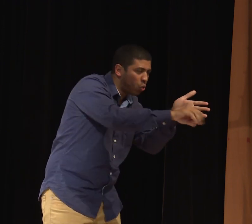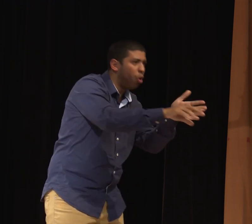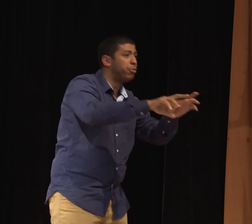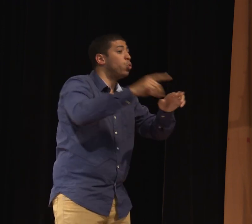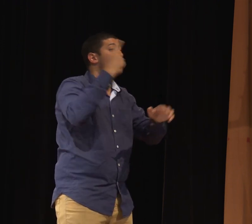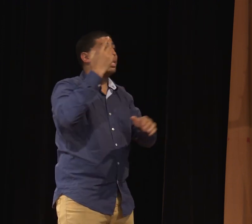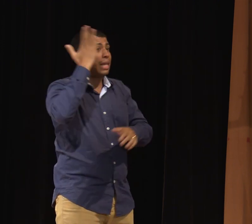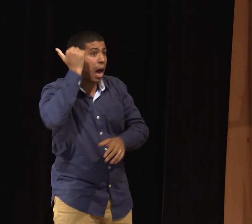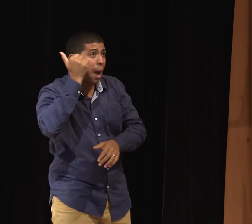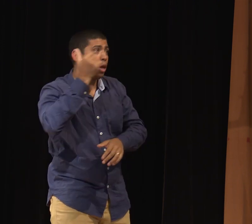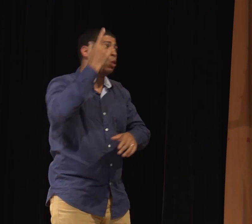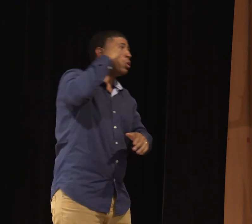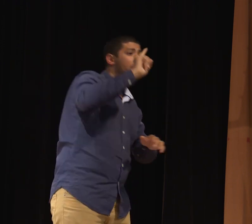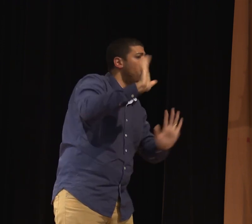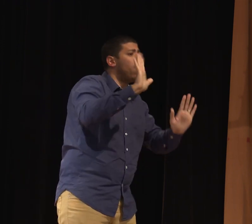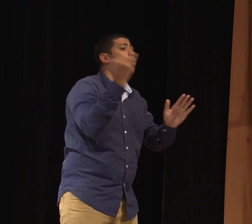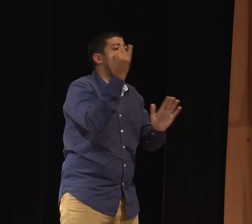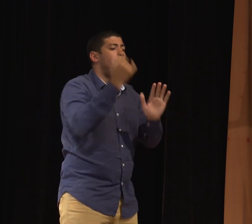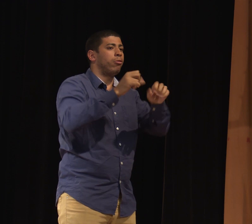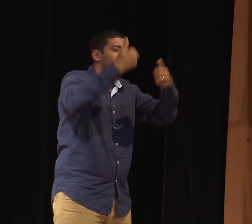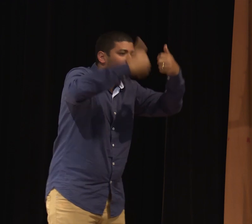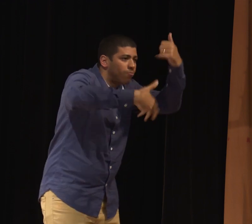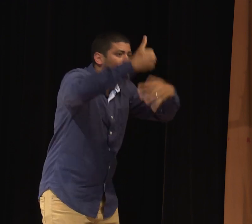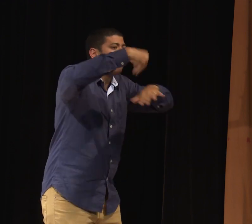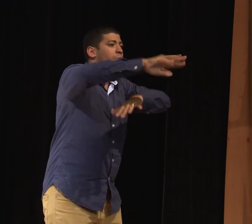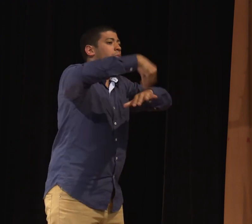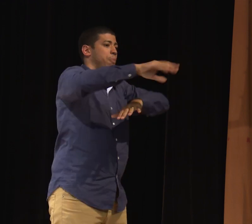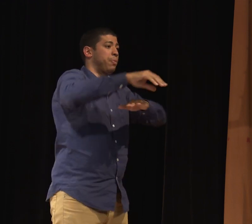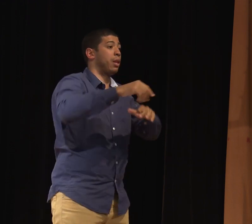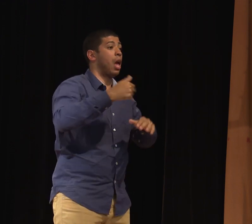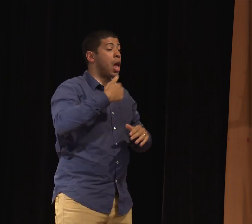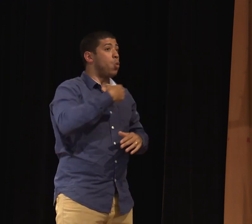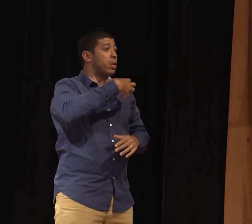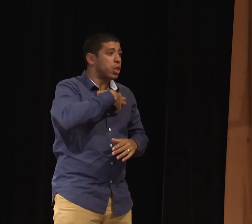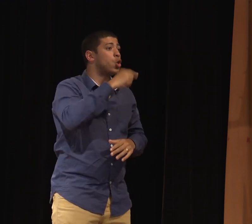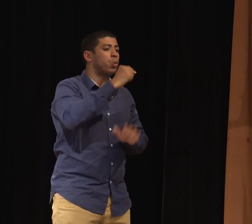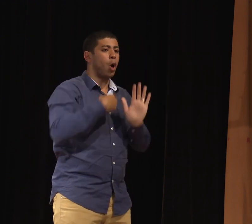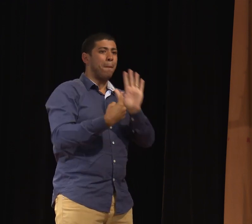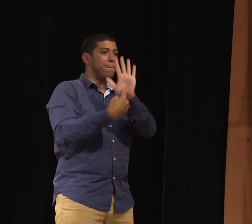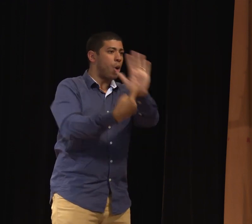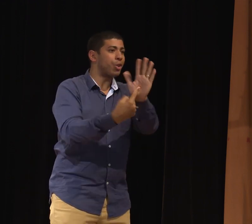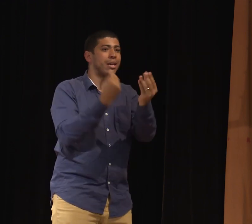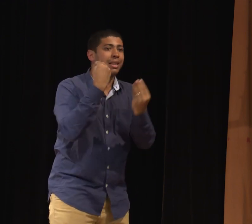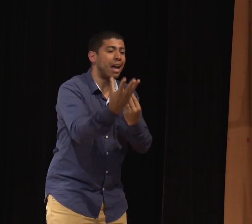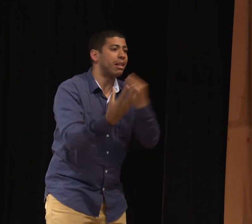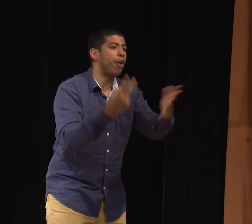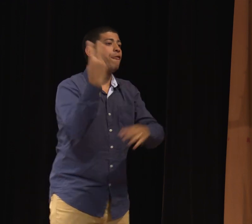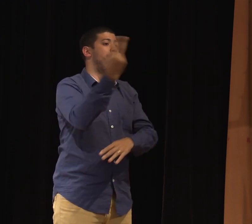O foco, né? Então, aí, o educador não está preocupado na pessoa saber ou não. O que eu sinto é que eu